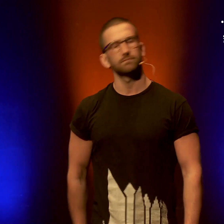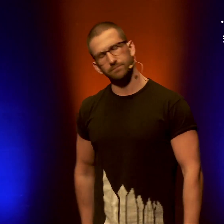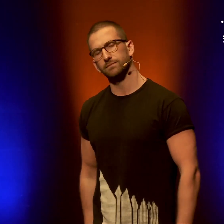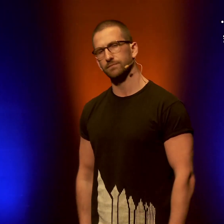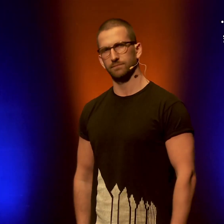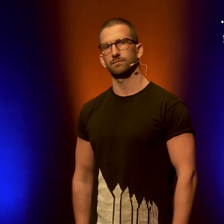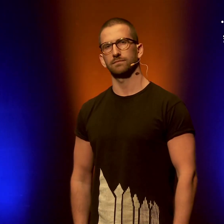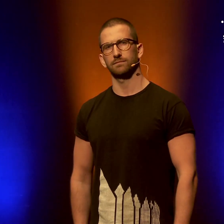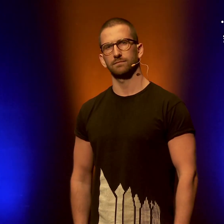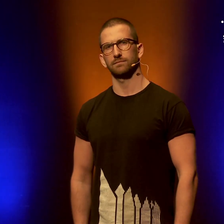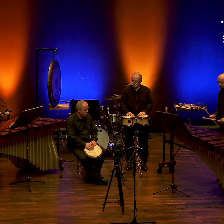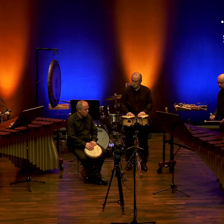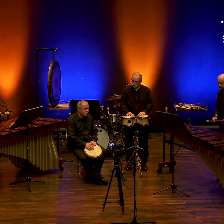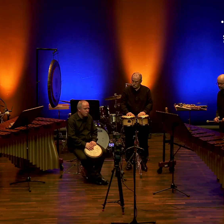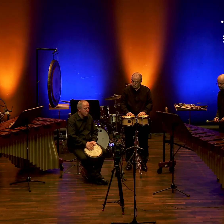Powodzenia!